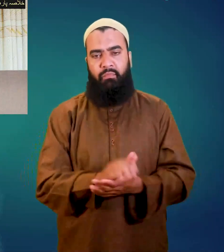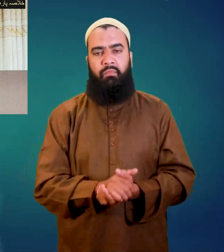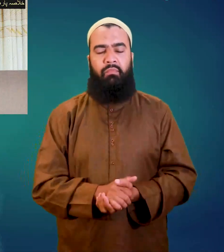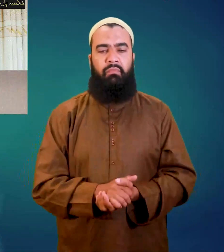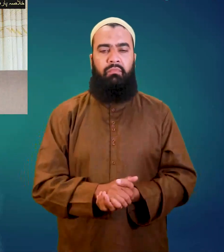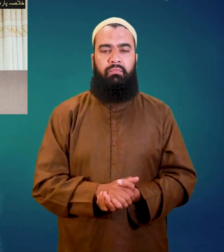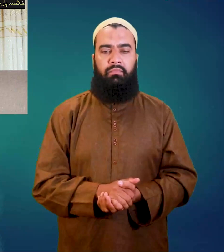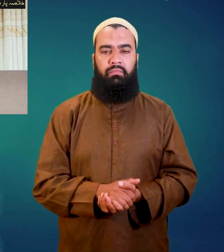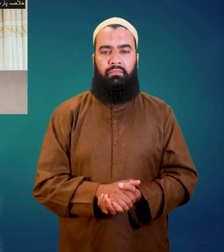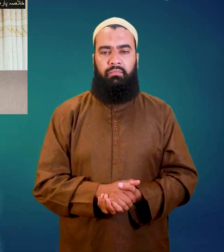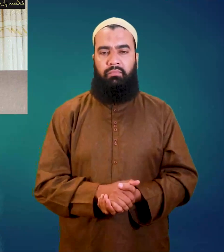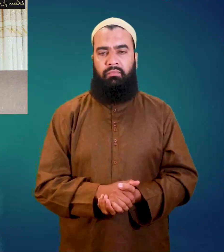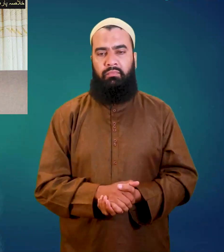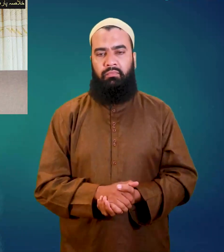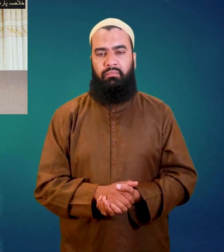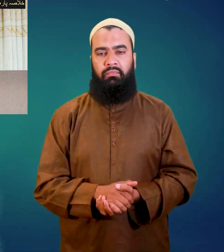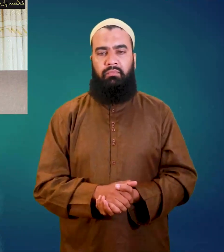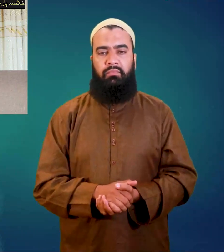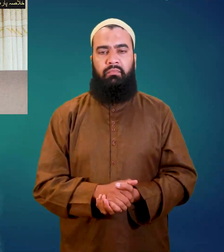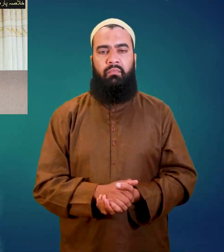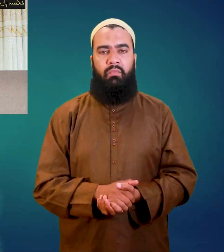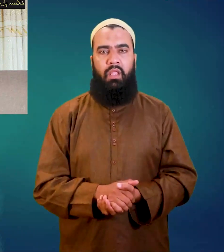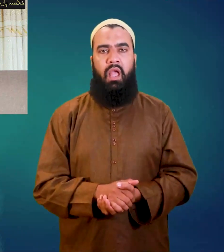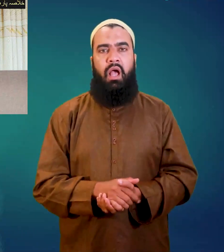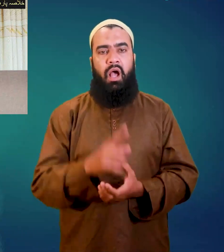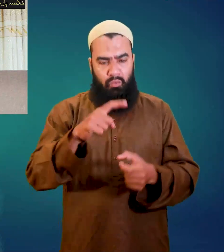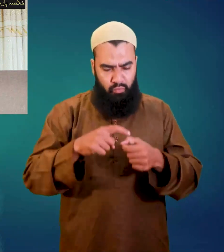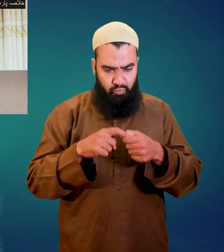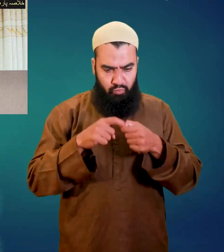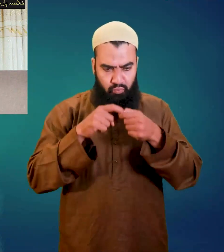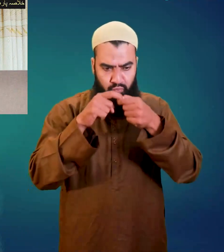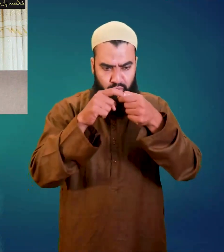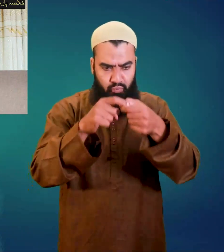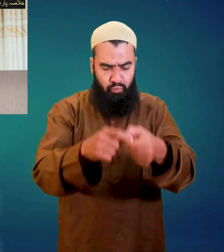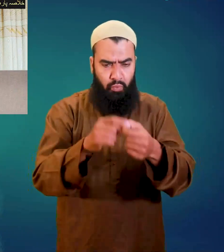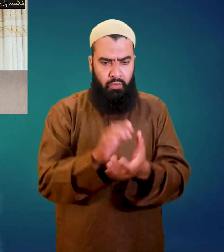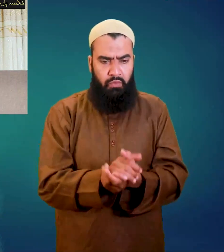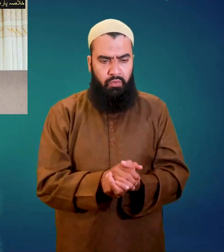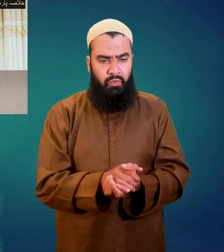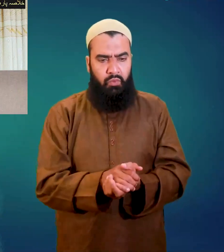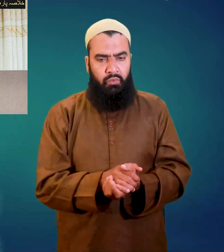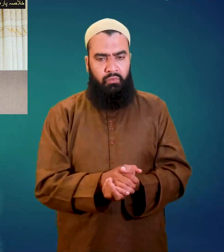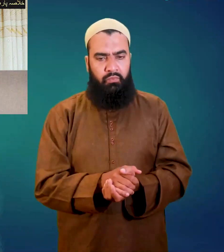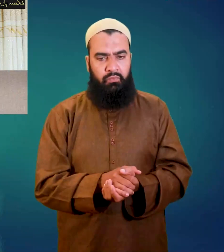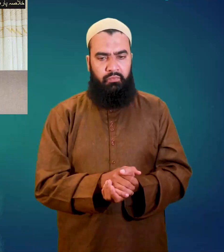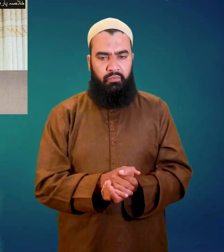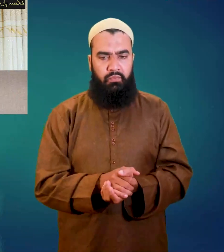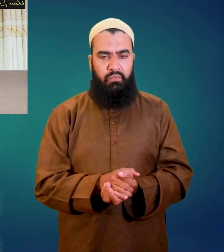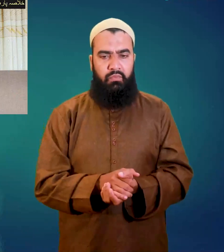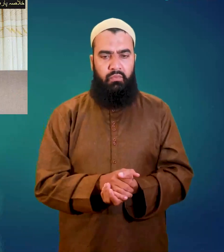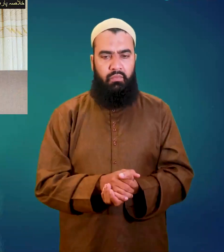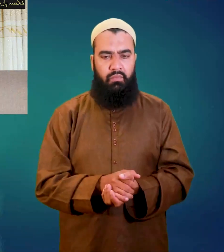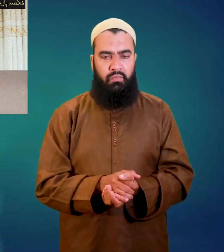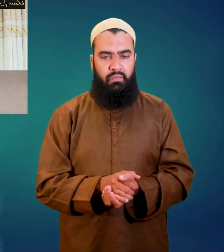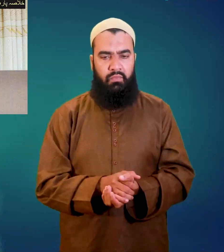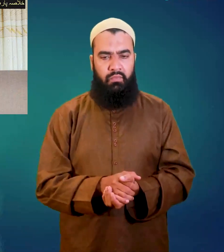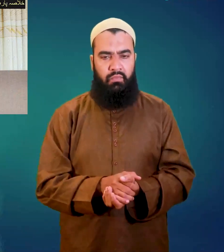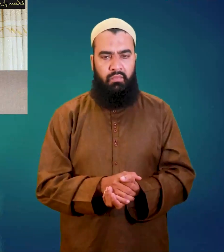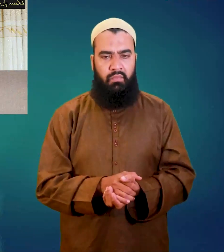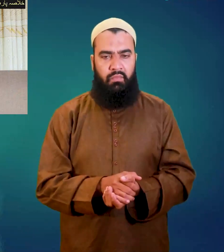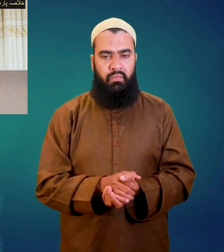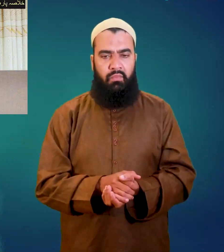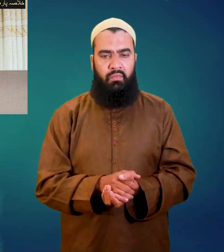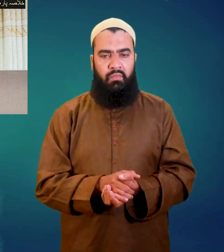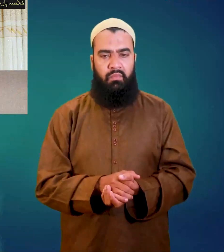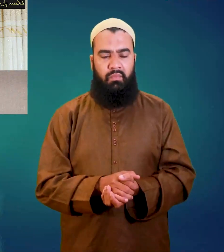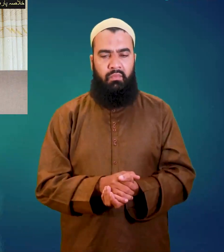جب یہ پوچھیں گے یوم تشہد علیہم السنتہم وایدیہم وارجلہم بما کانوا یکسبون سے کی یہ آیت میں اسی حوالے سے